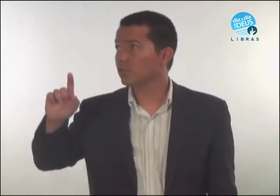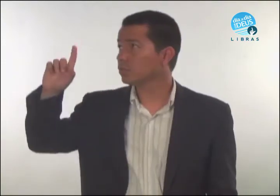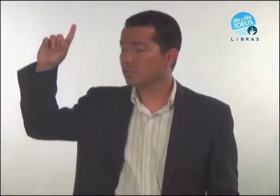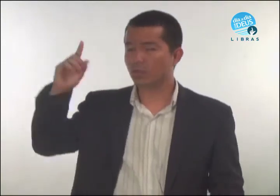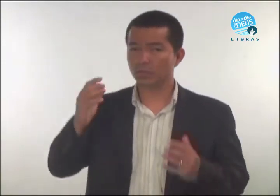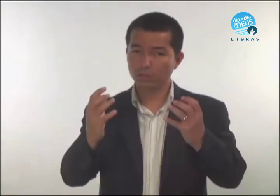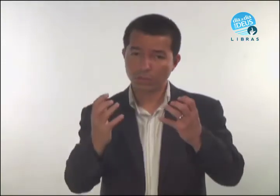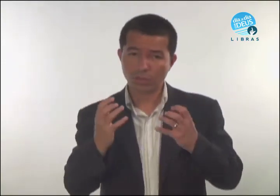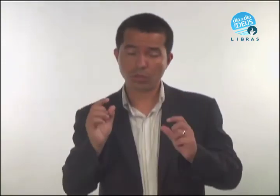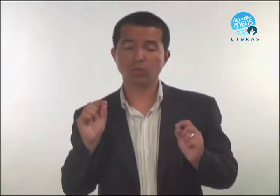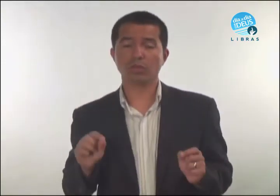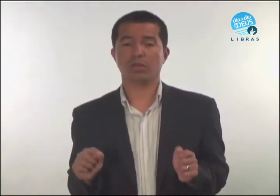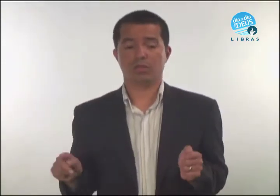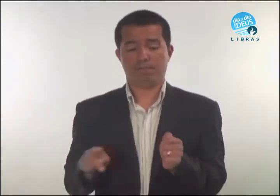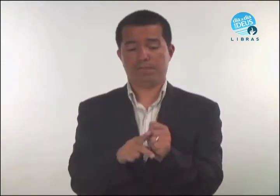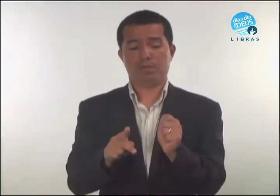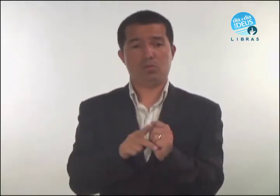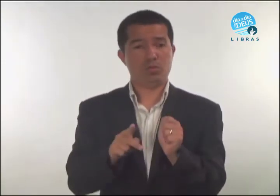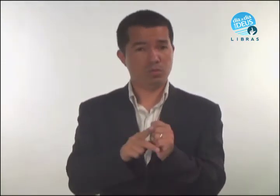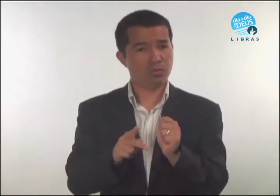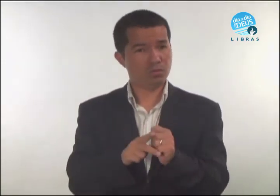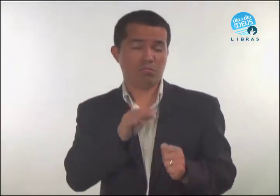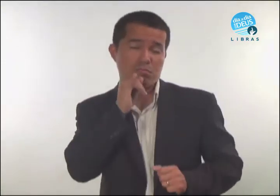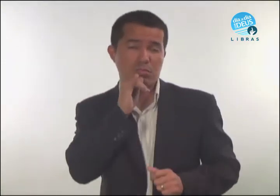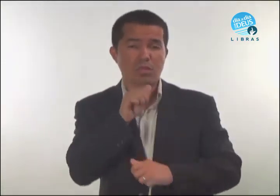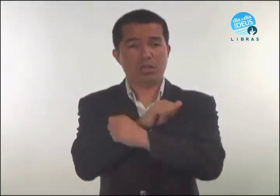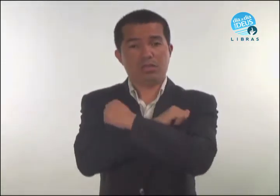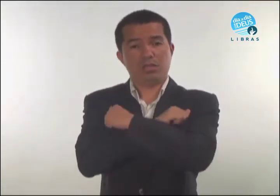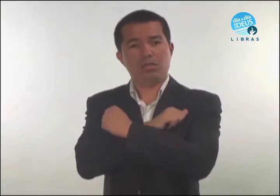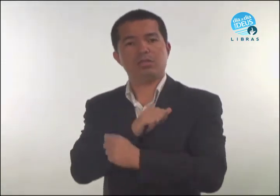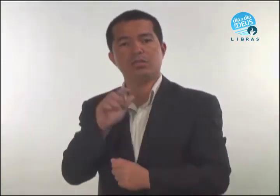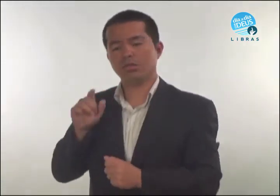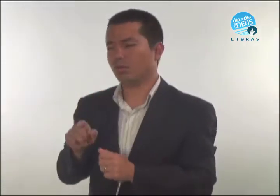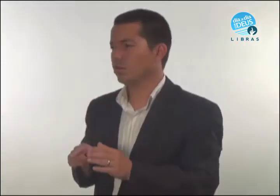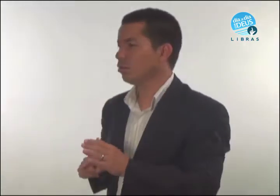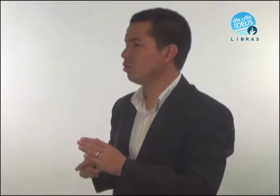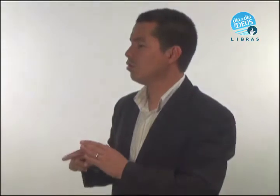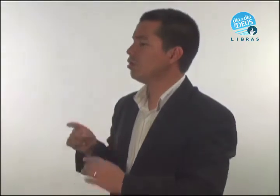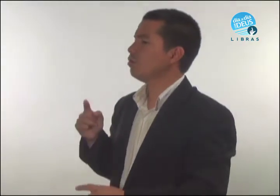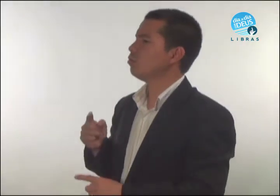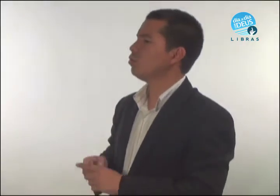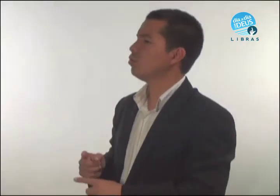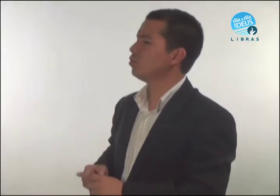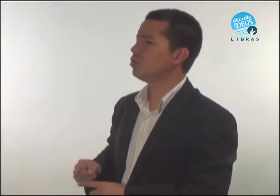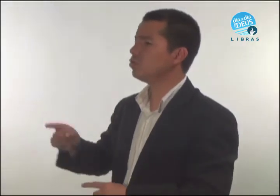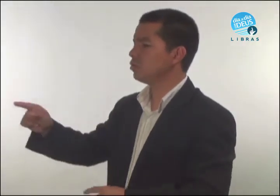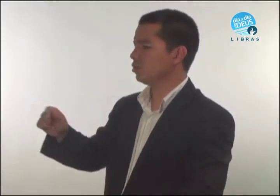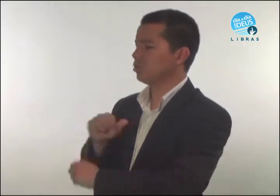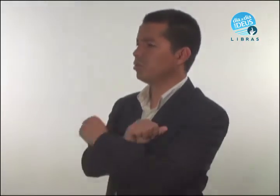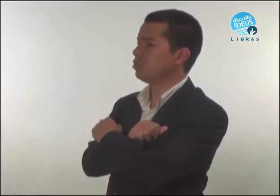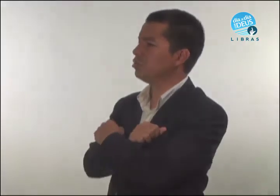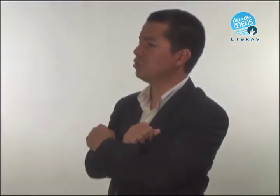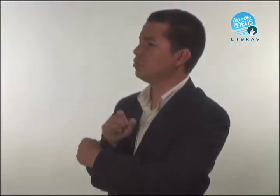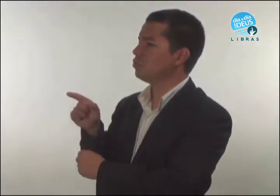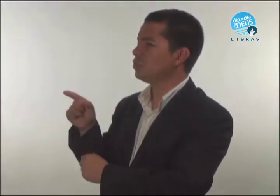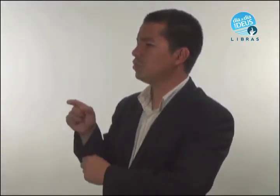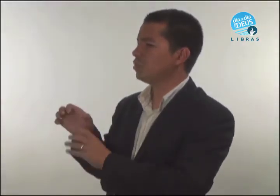Sabe o que Deus queria? É que quando Pedro perguntou para Ananias: por que você deixou Satanás encher o